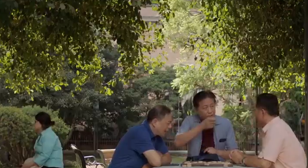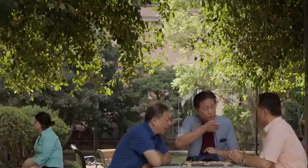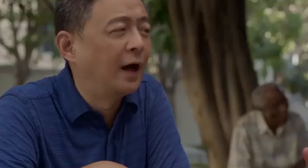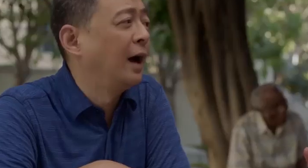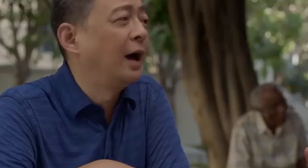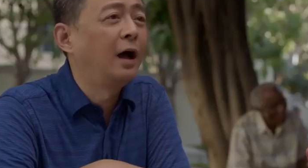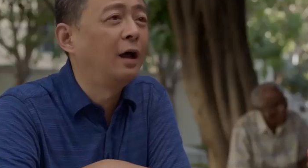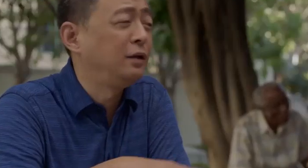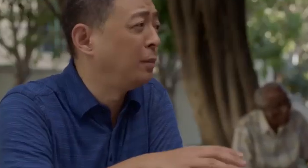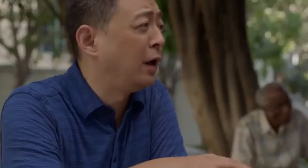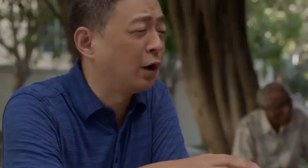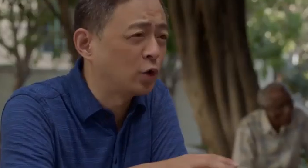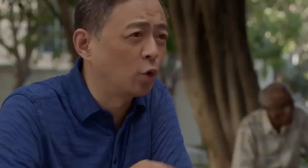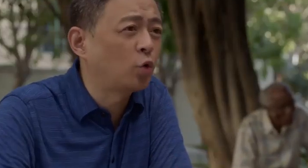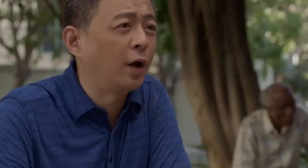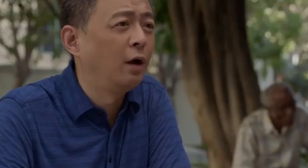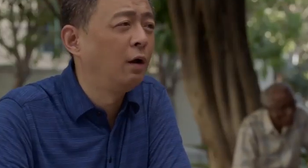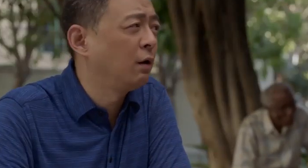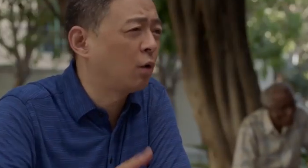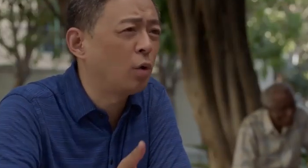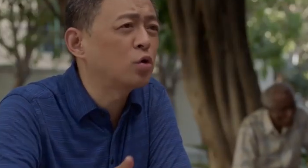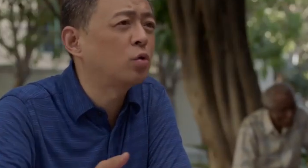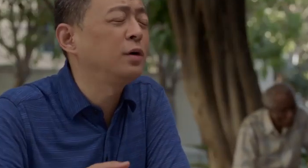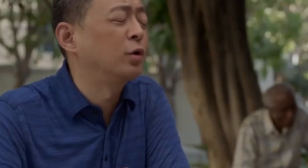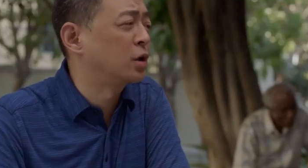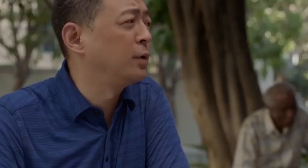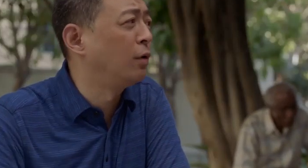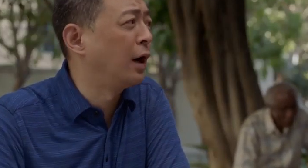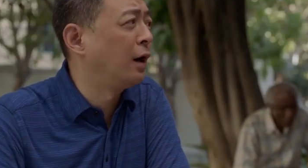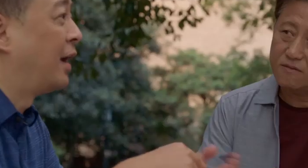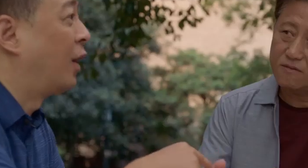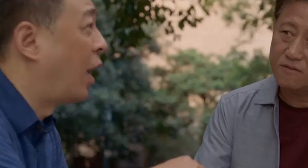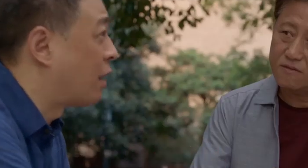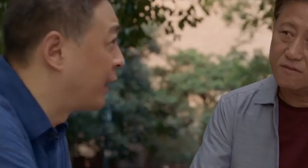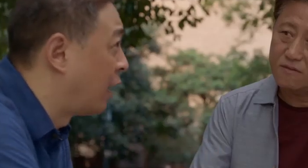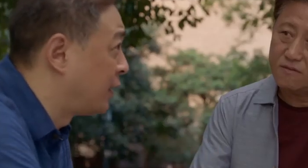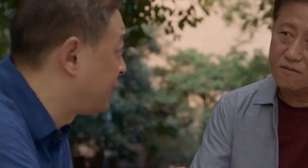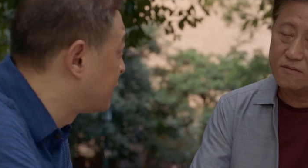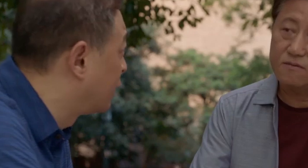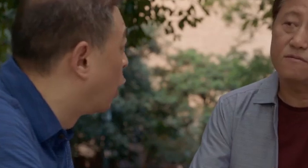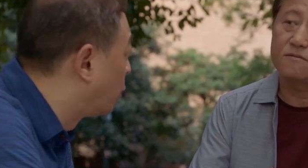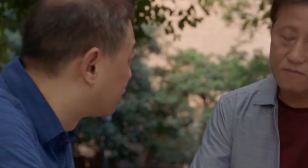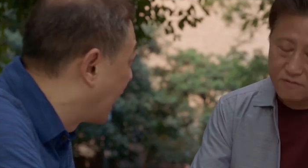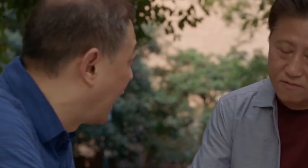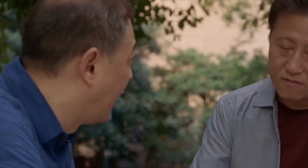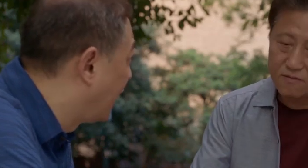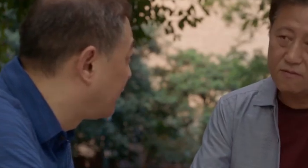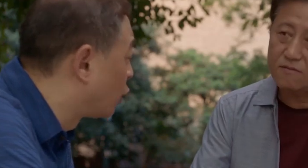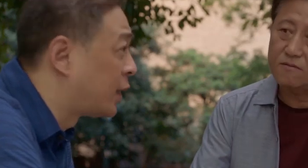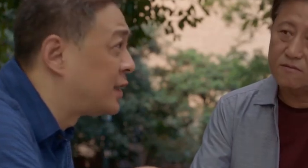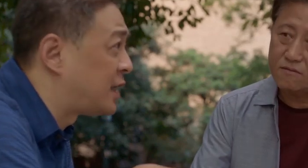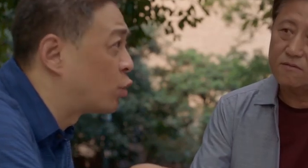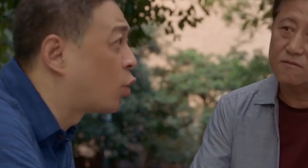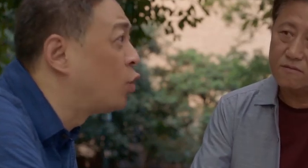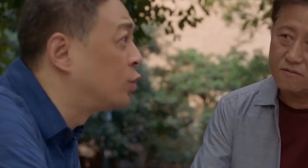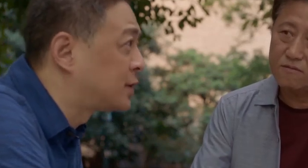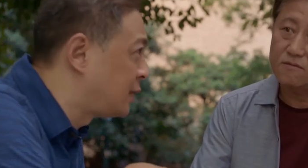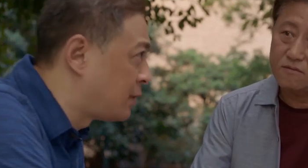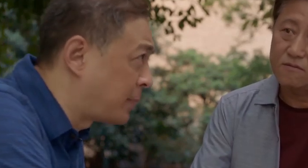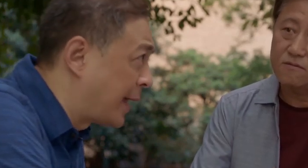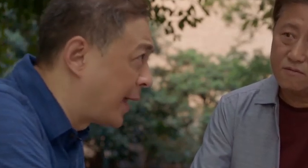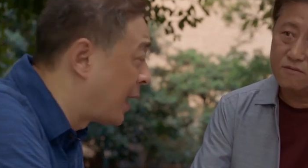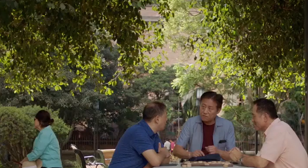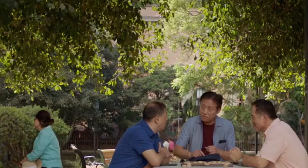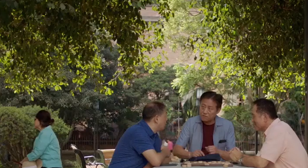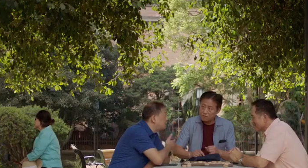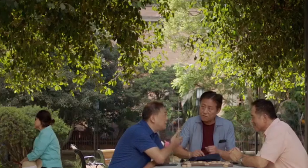哎，你这…… 哎，你们两个都对，可光说有什么用呢？填好2020年的人口普查，就可以协助公共资金的